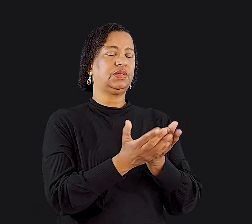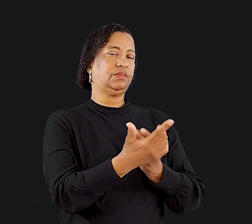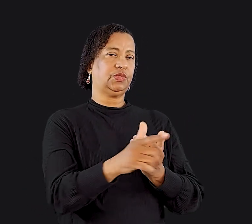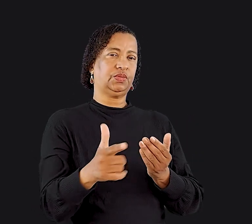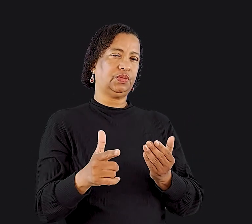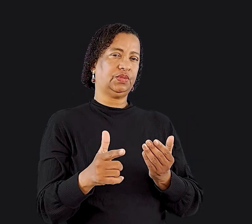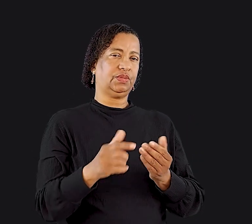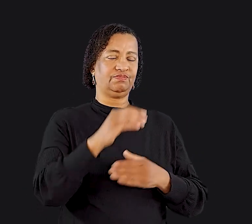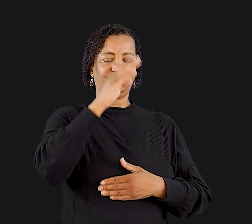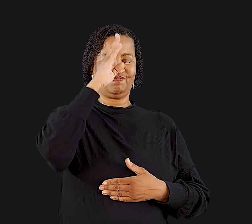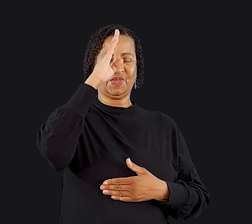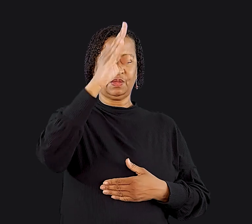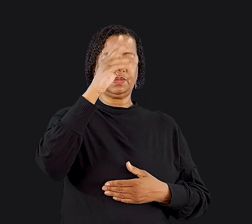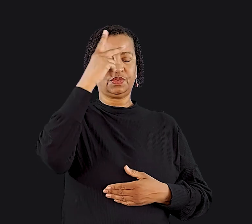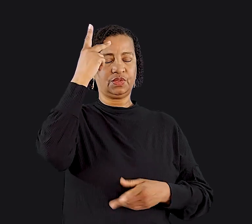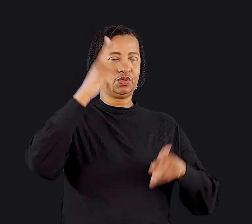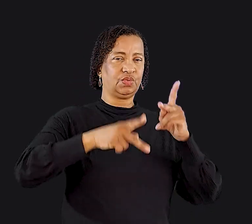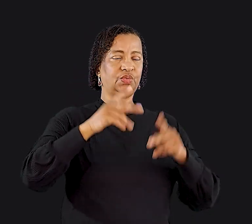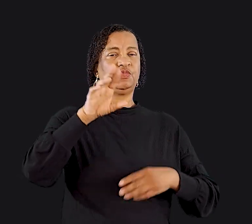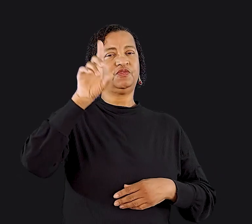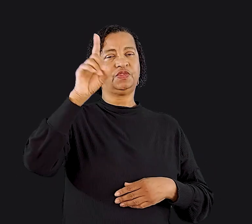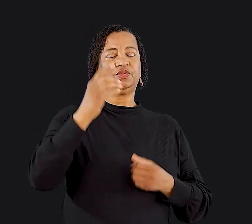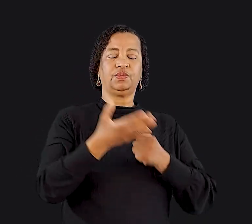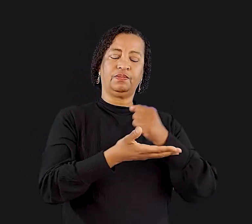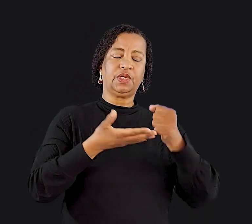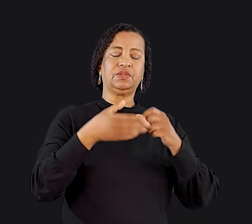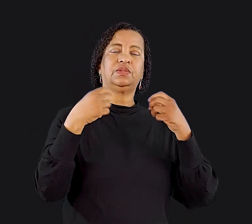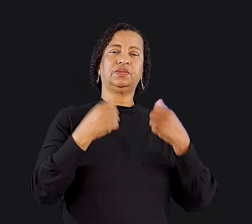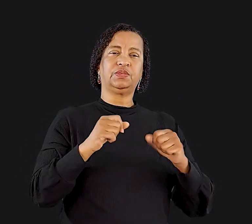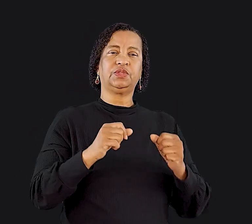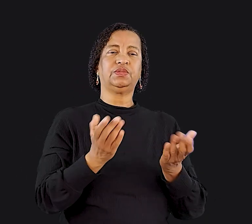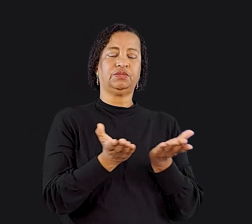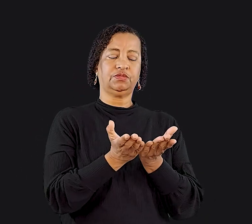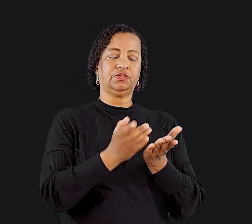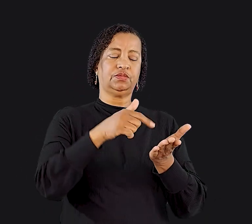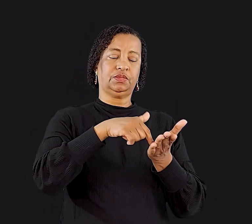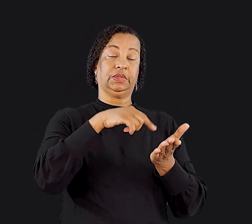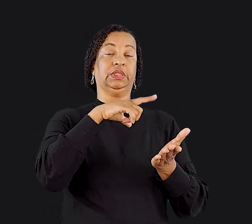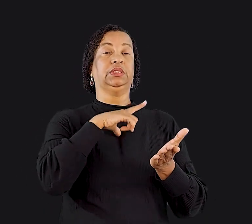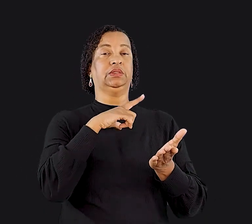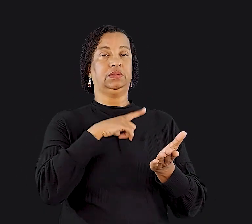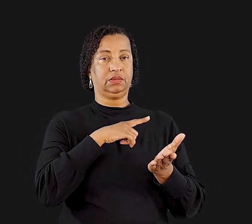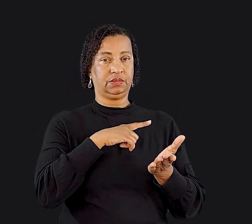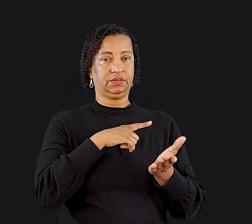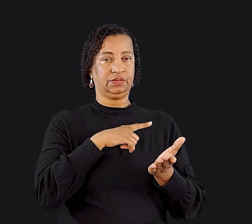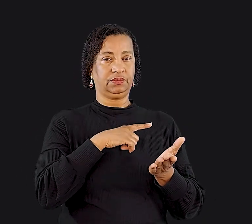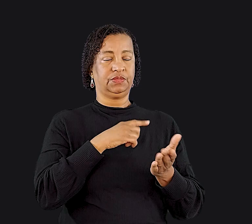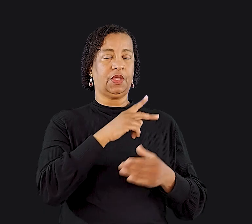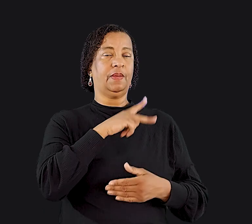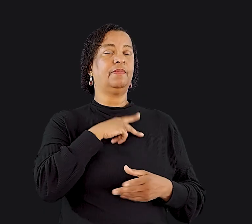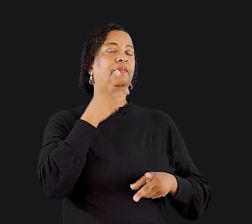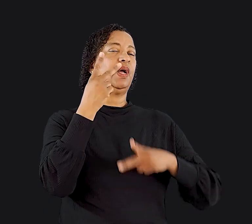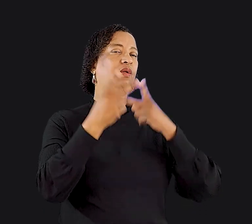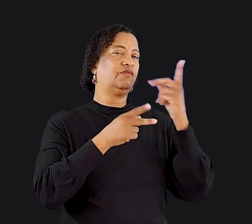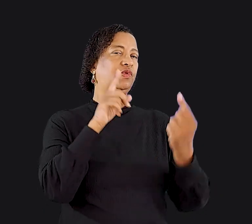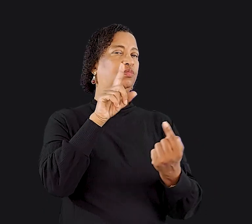Bíblia. As prioridades do povo de Deus devem ser baseadas no que está na Bíblia. Paulo chamou esse tipo